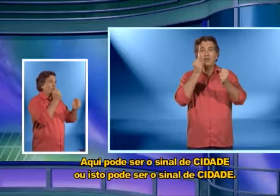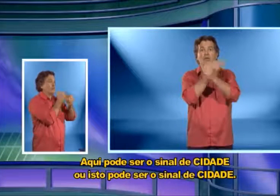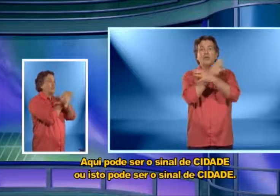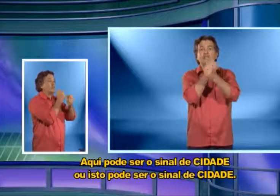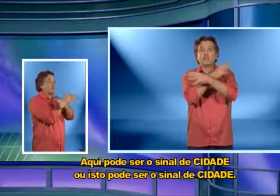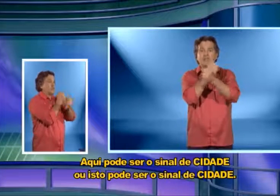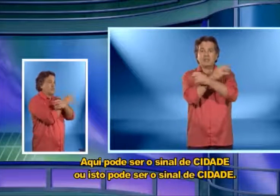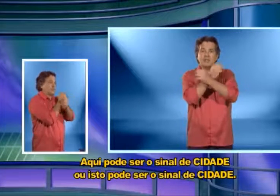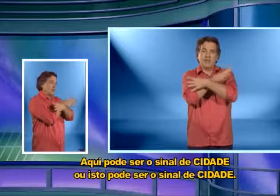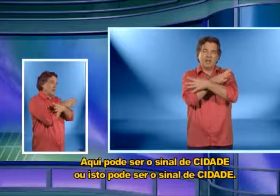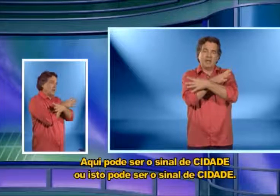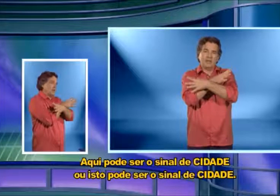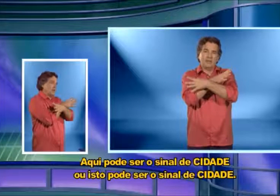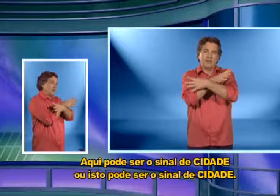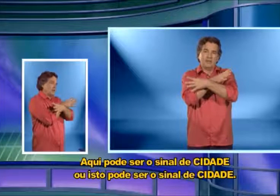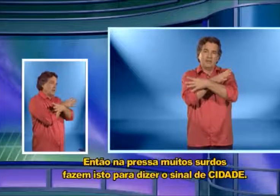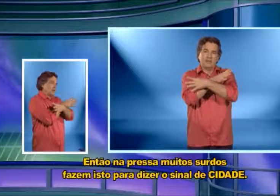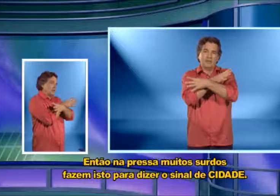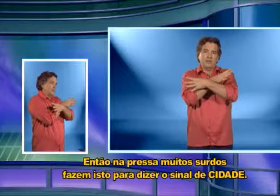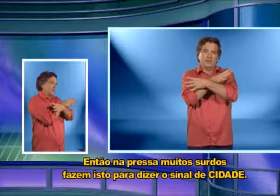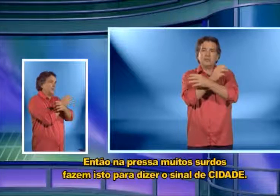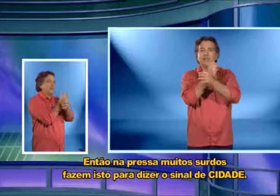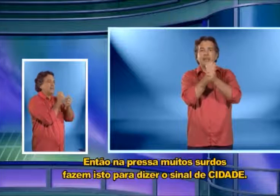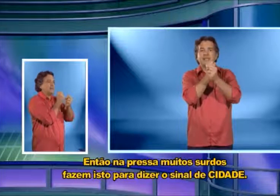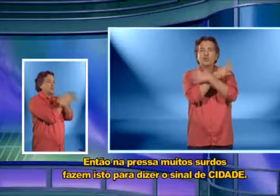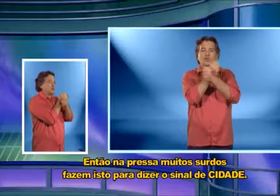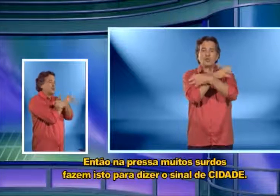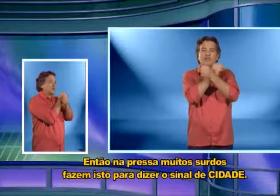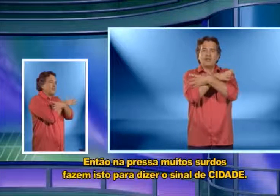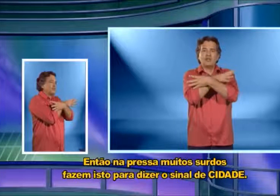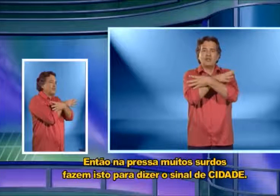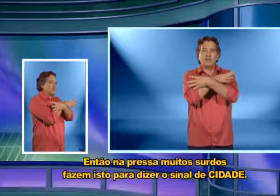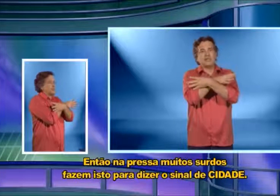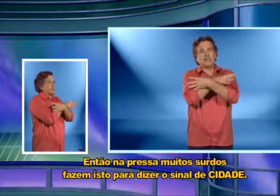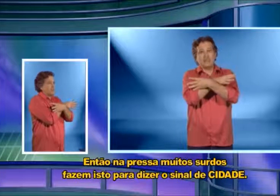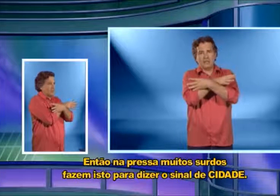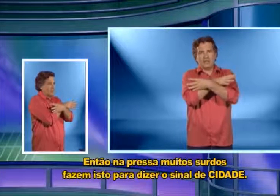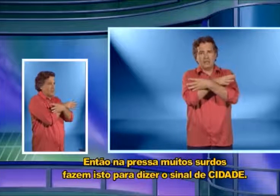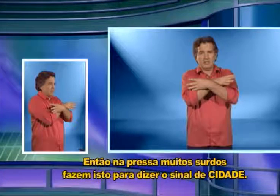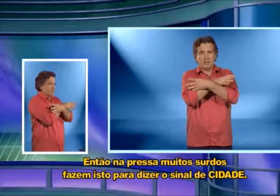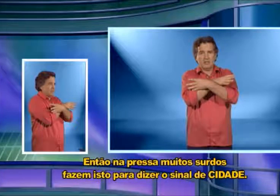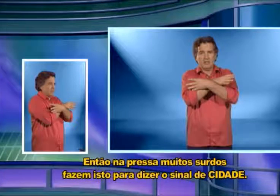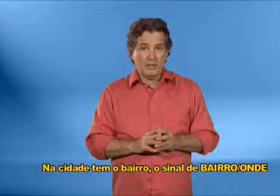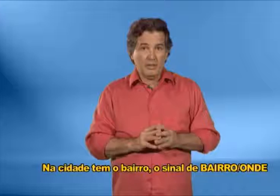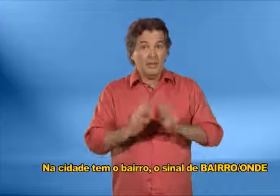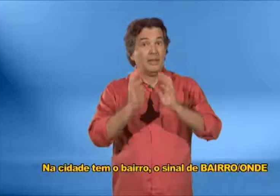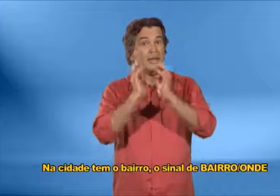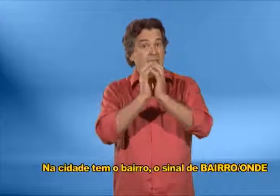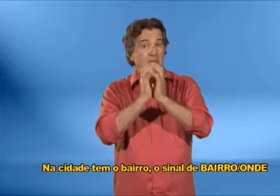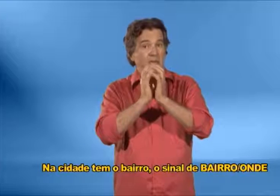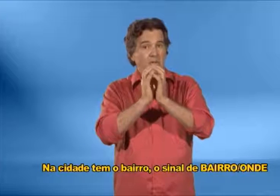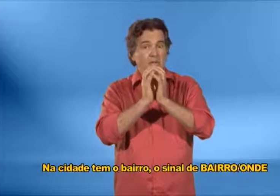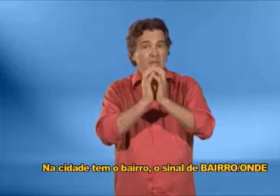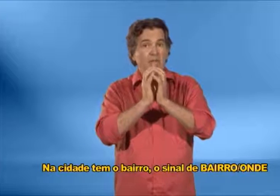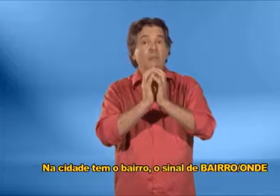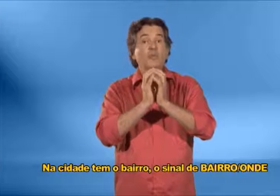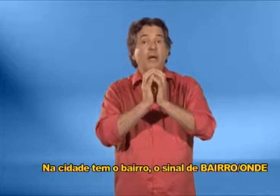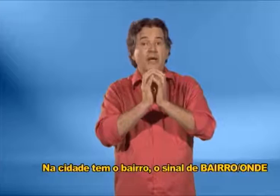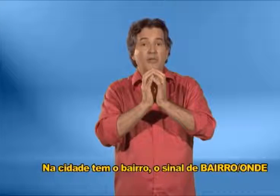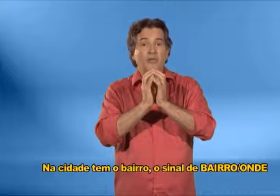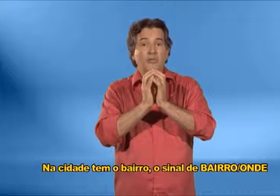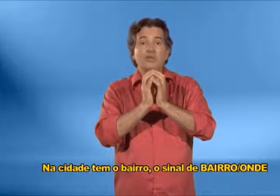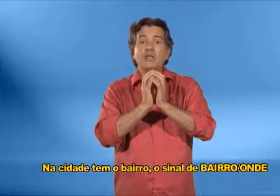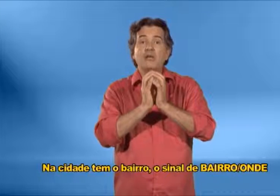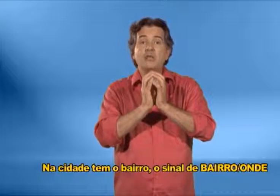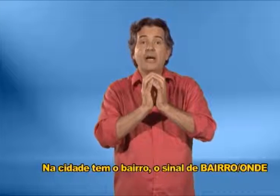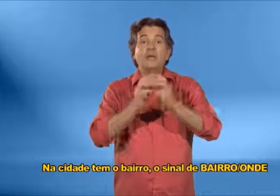cidade. Ou isto pode ser o sinal de cidade. Então, na pressa, muitos surdos fazem isso para dizer que é o sinal de cidade. Na cidade, tem o